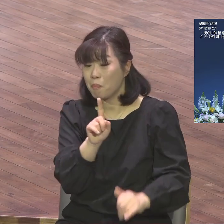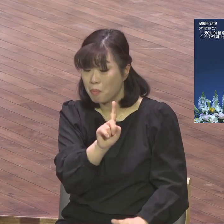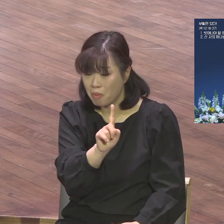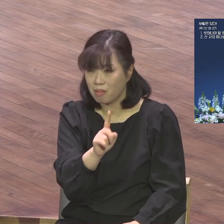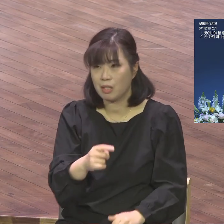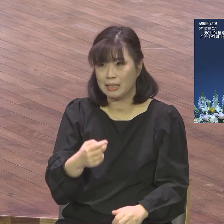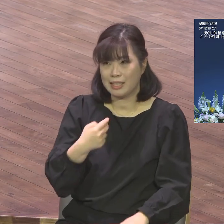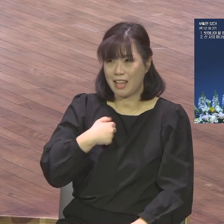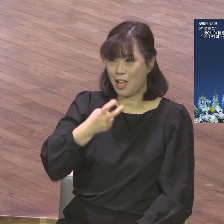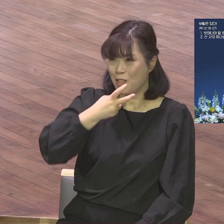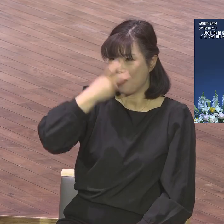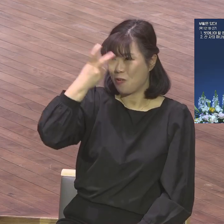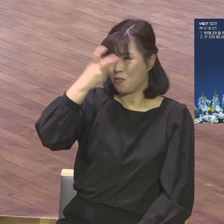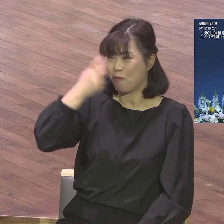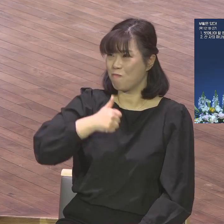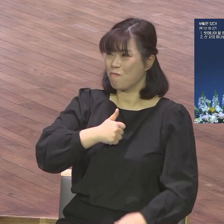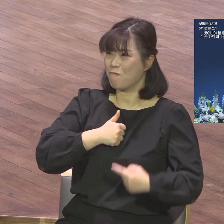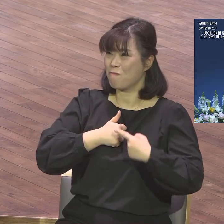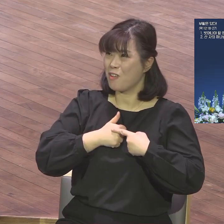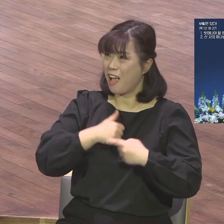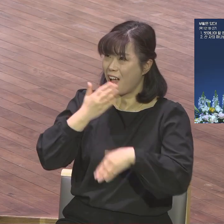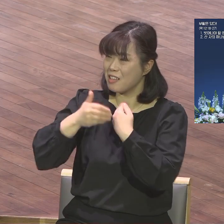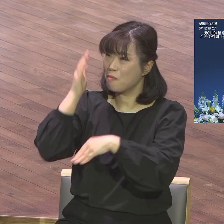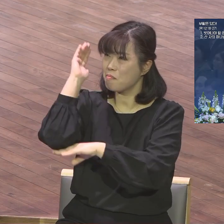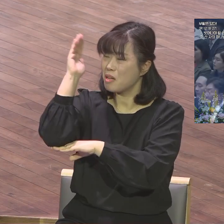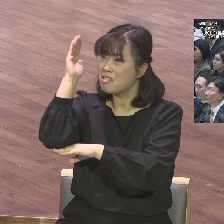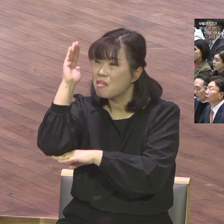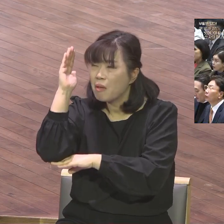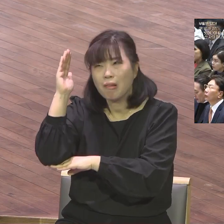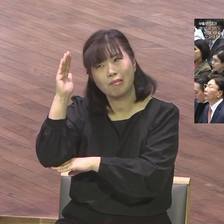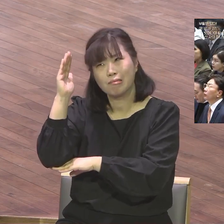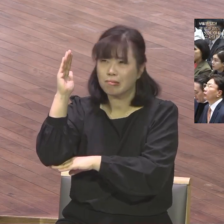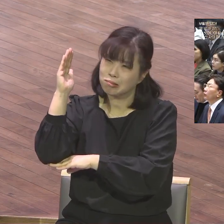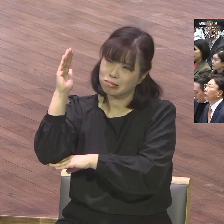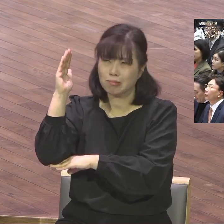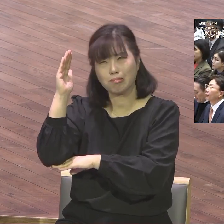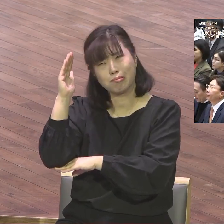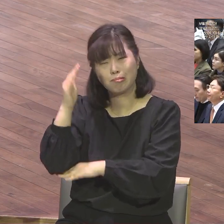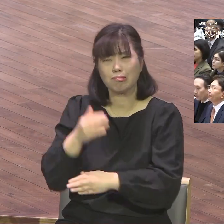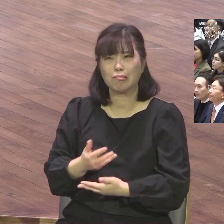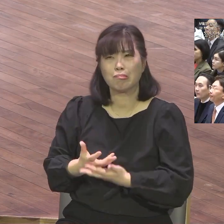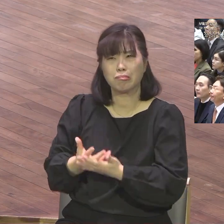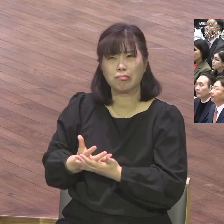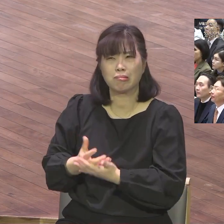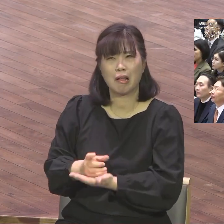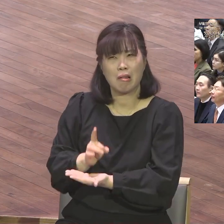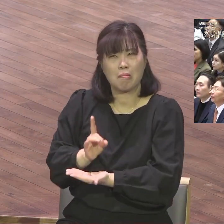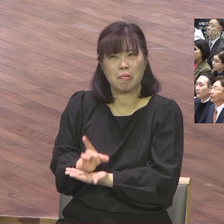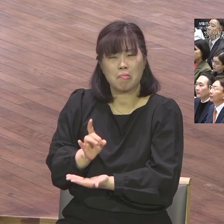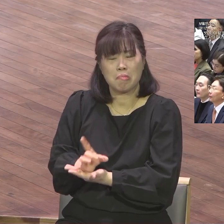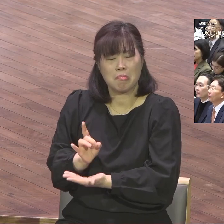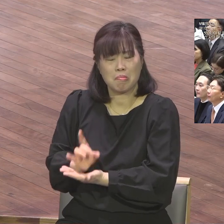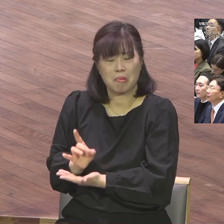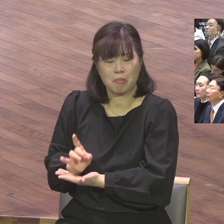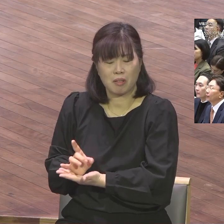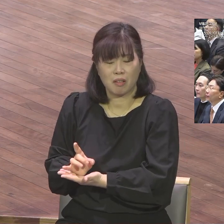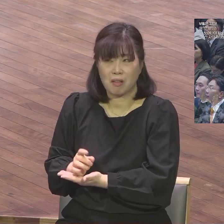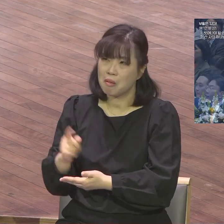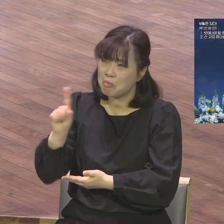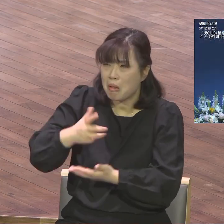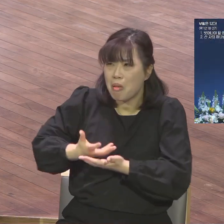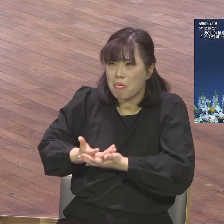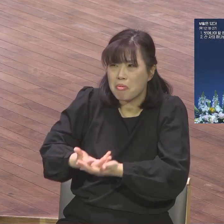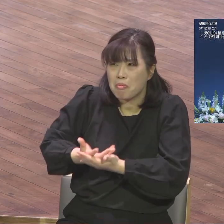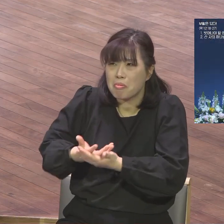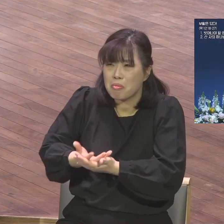창조주 하나님 말씀을 여러분은 있는 그대로 믿으시기 바랍니다. 더하지도 빼지도 마세요. 더할 능력도 뺄 능력도